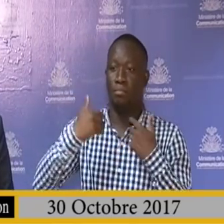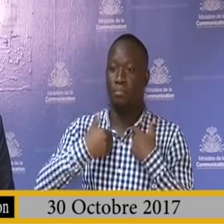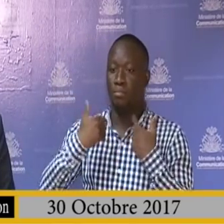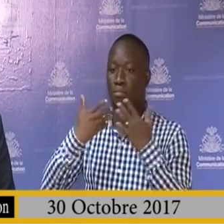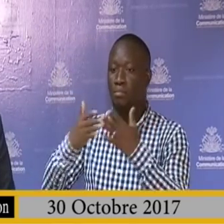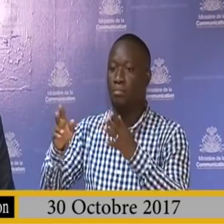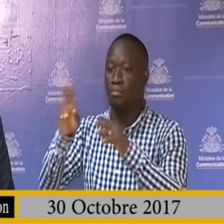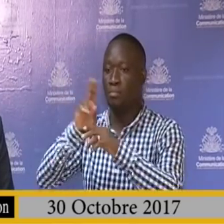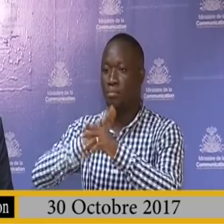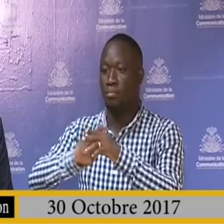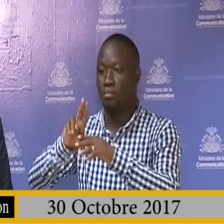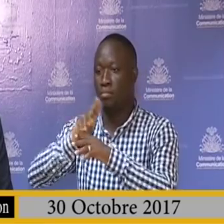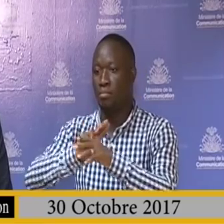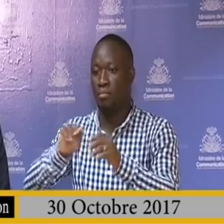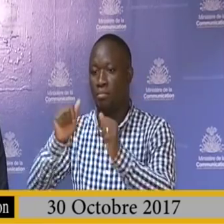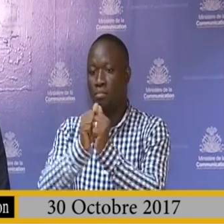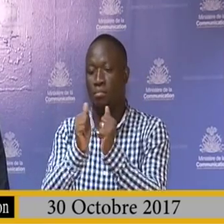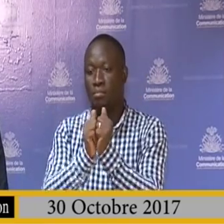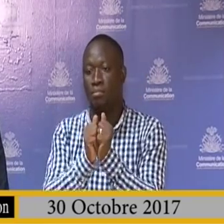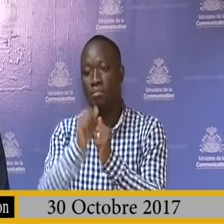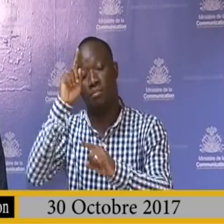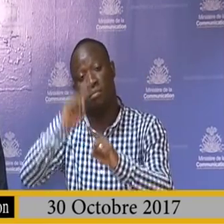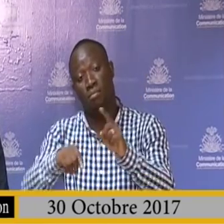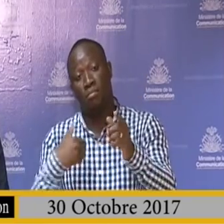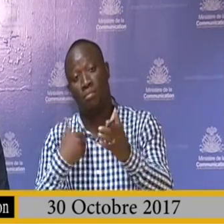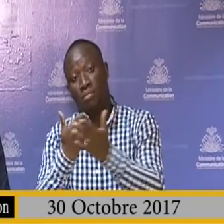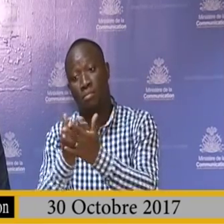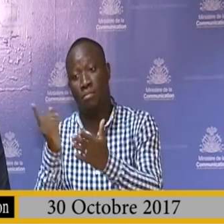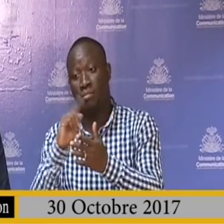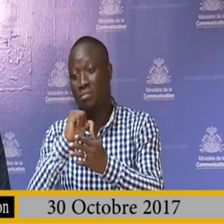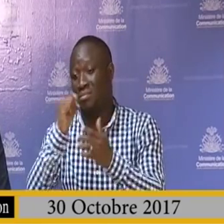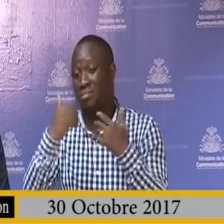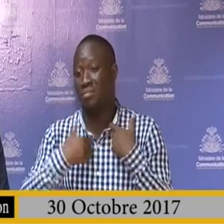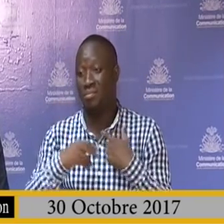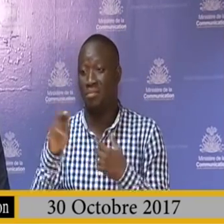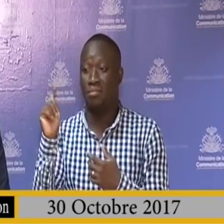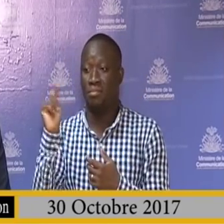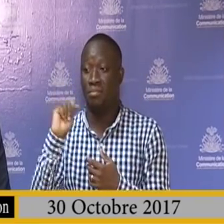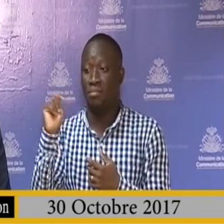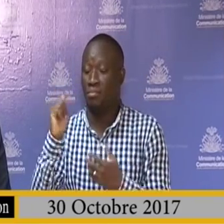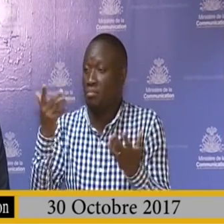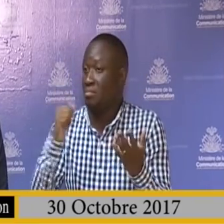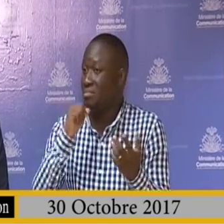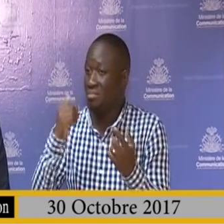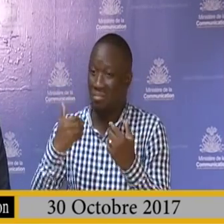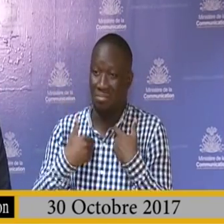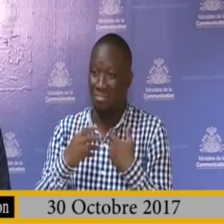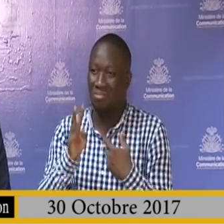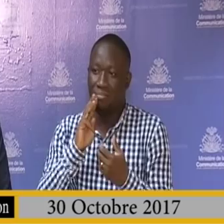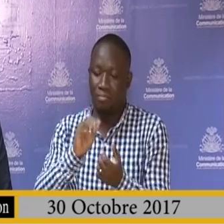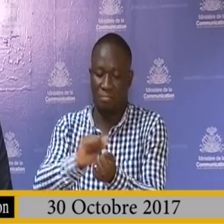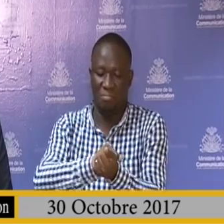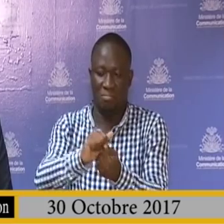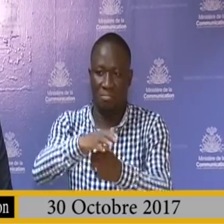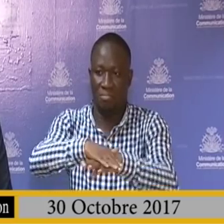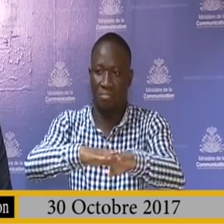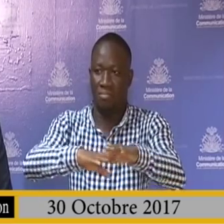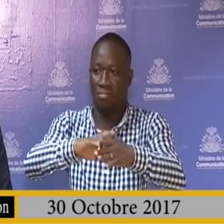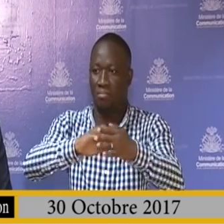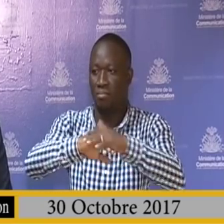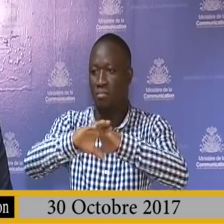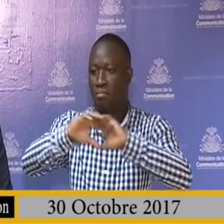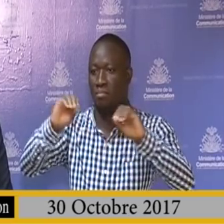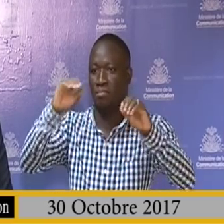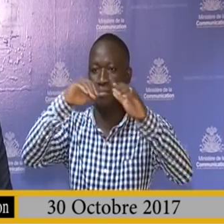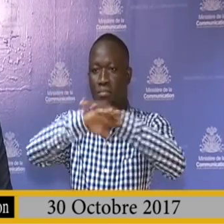tout. Donc, ça veut dire que vous êtes habitué avec. Par exemple, vous arrivez à un côté, vous n'avez pas de toilette. Pour toilette, vous n'avez pas de l'eau. Vous n'avez pas de laver mon. Et quand vous